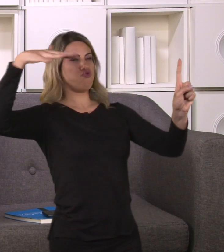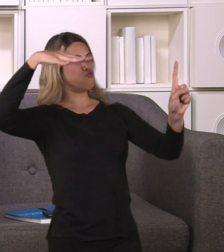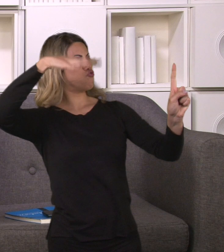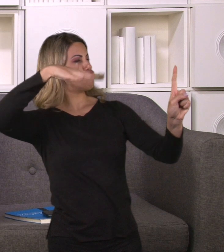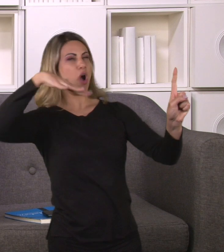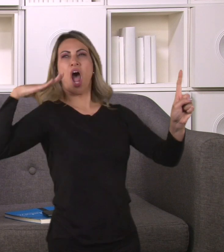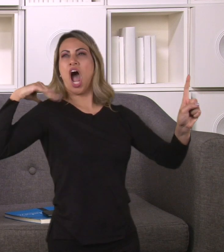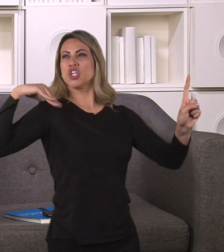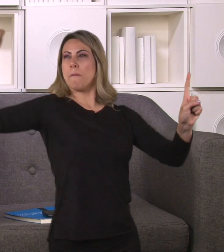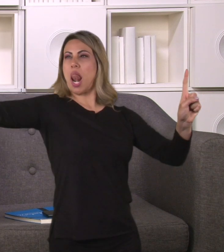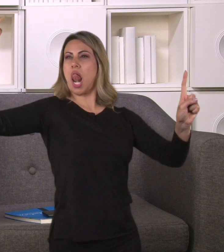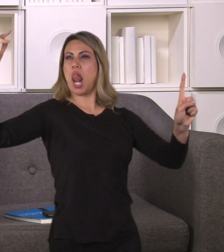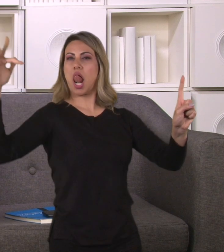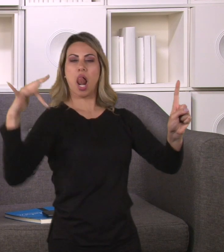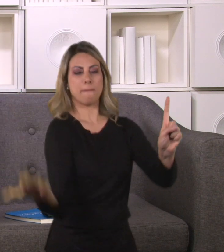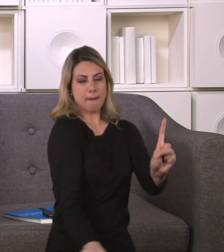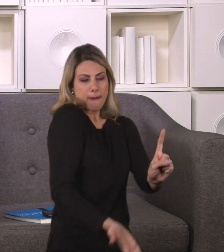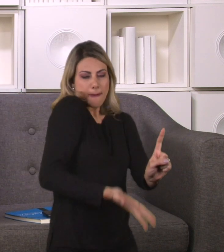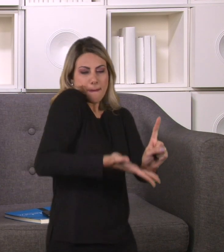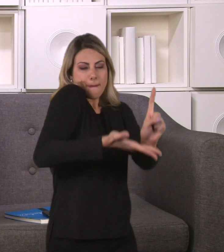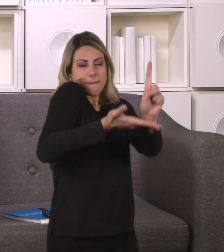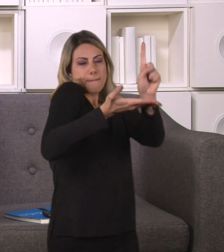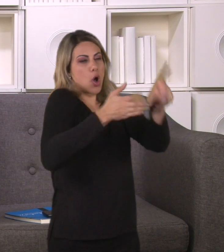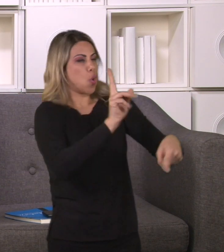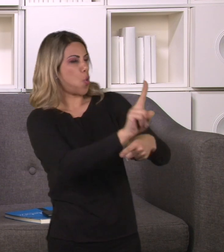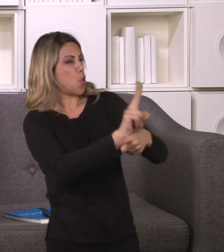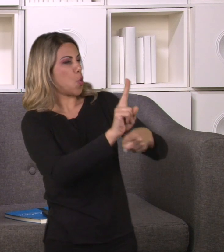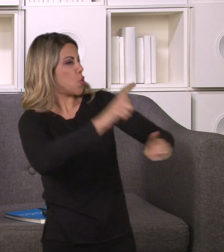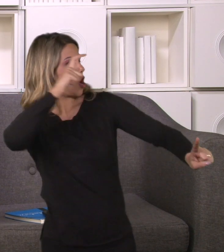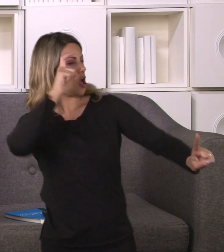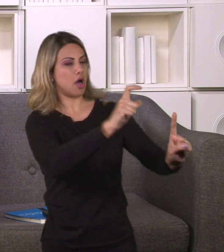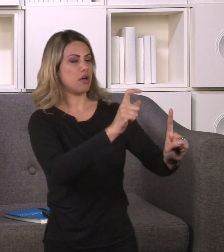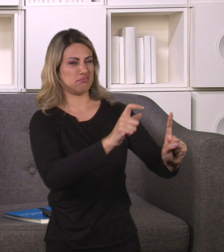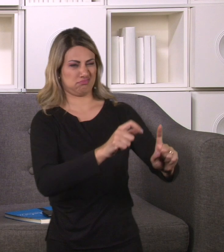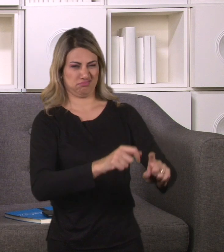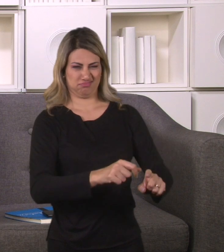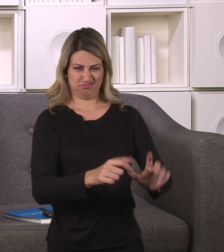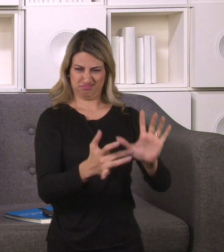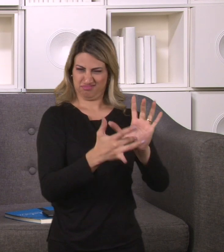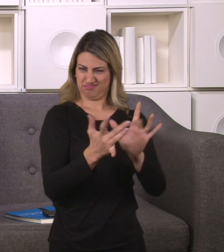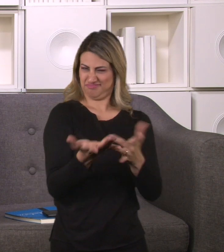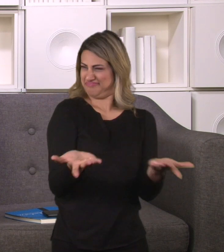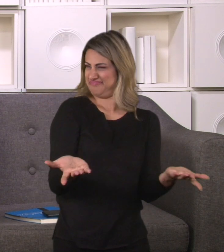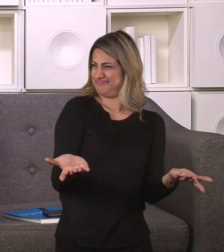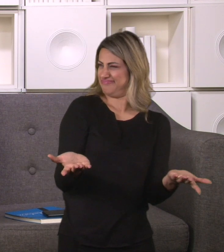vai girar ao seu redor. O céu vai parar para te dar atenção. A soberba da vida.